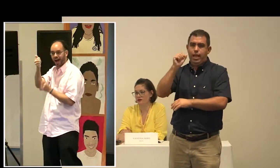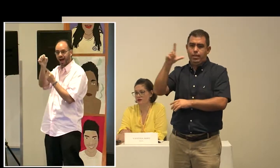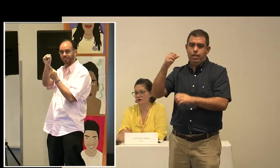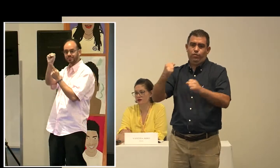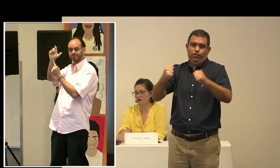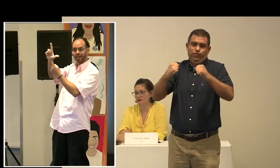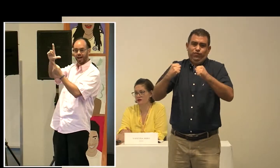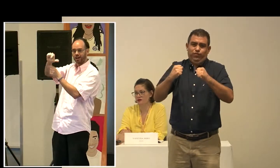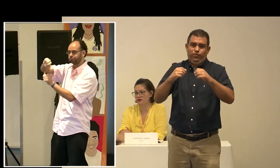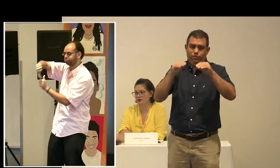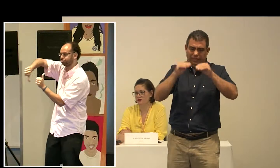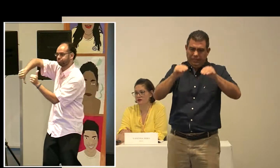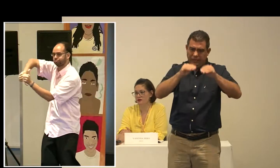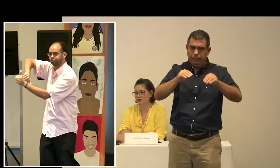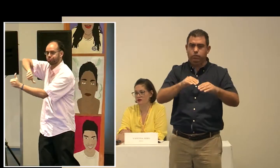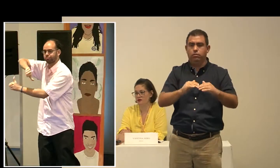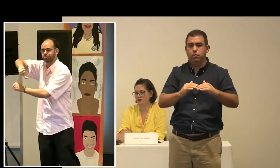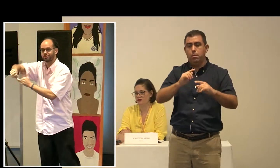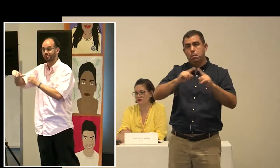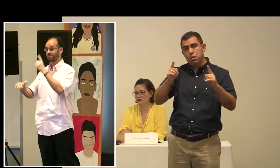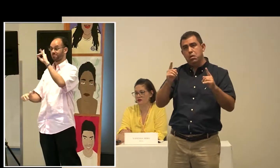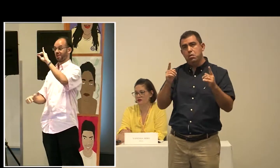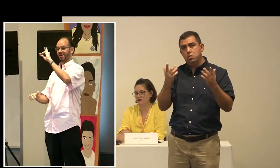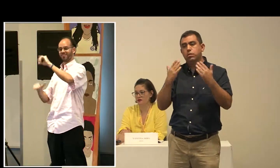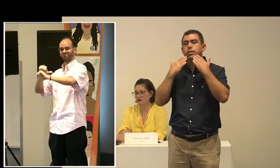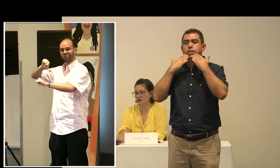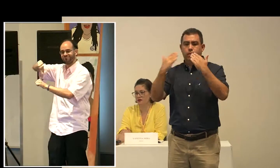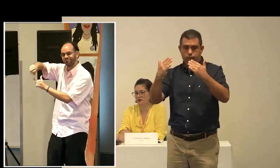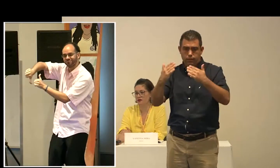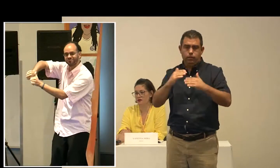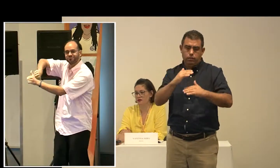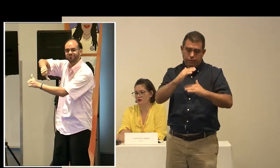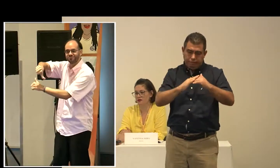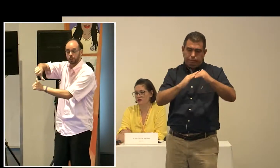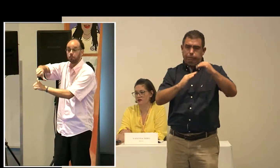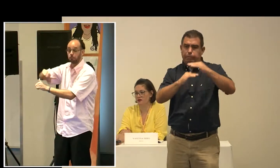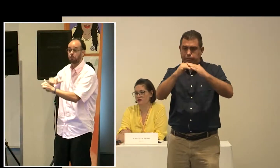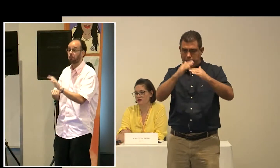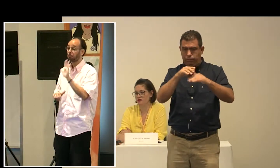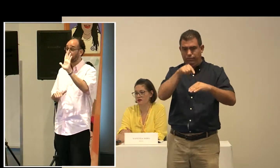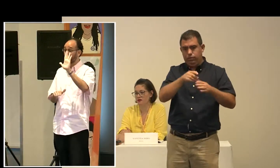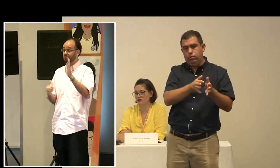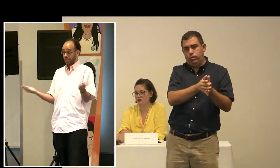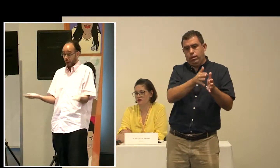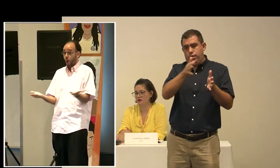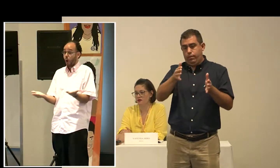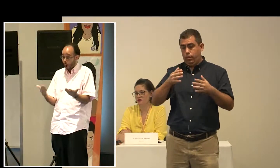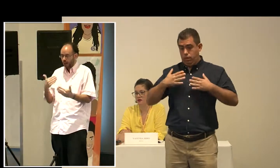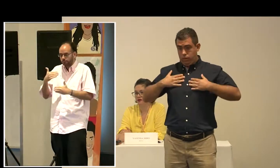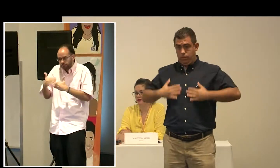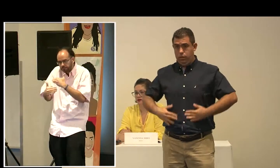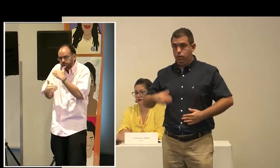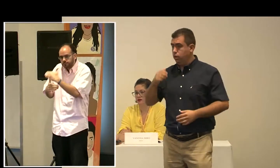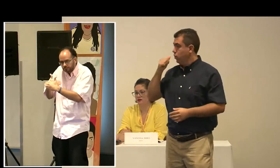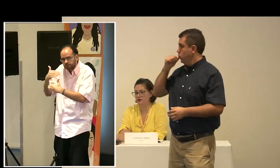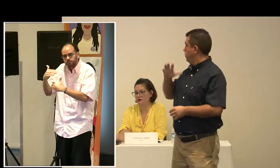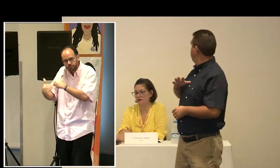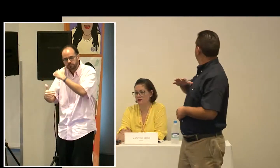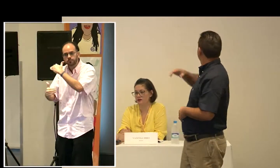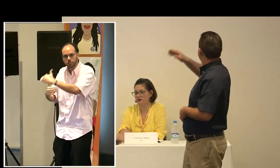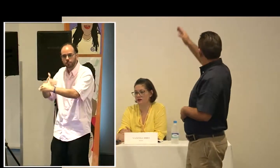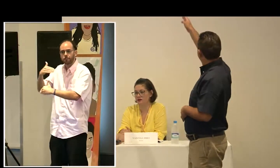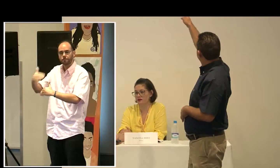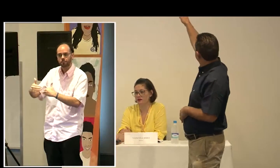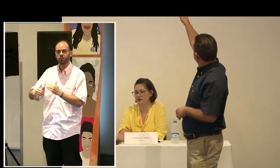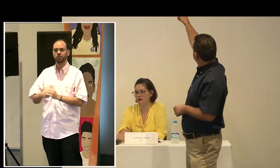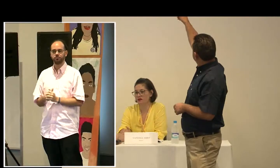Os americanos vinham, faziam uso da língua de sinais americana para alterar essa cultura, esse protagonismo do